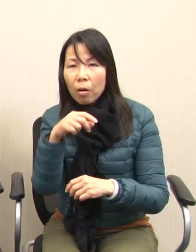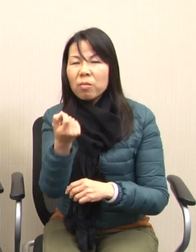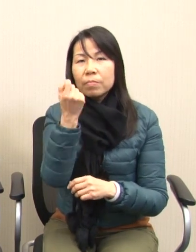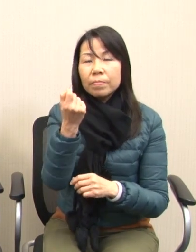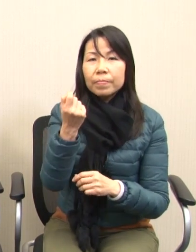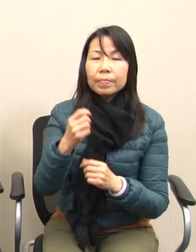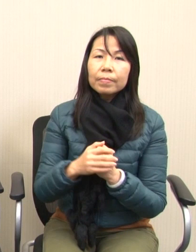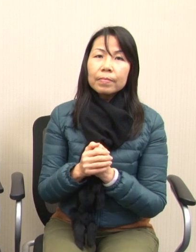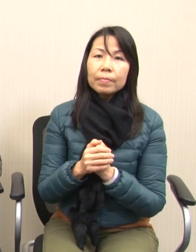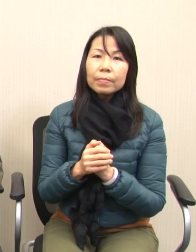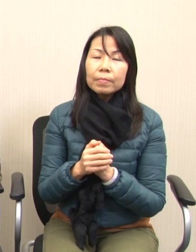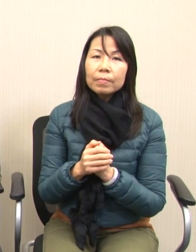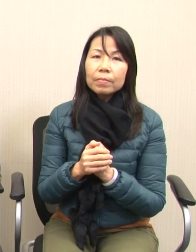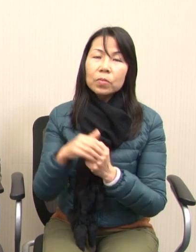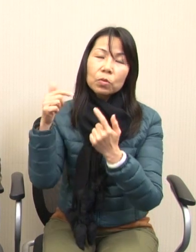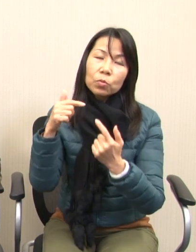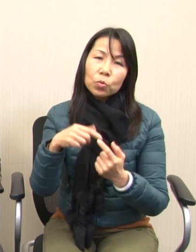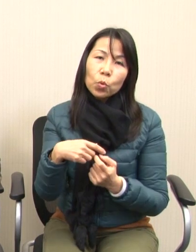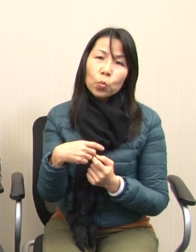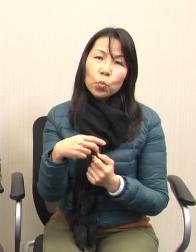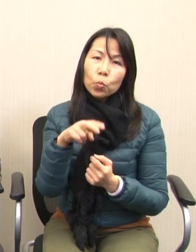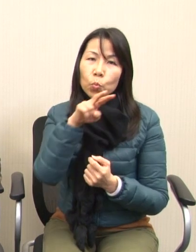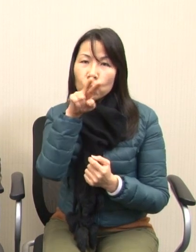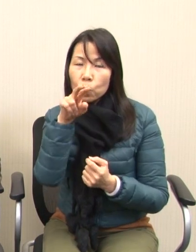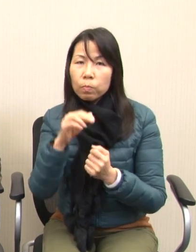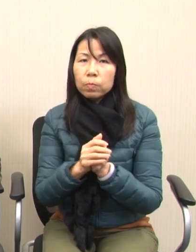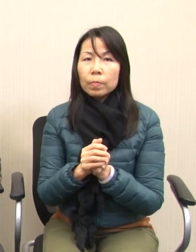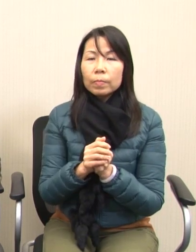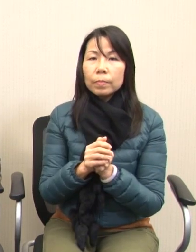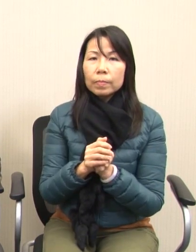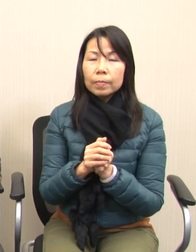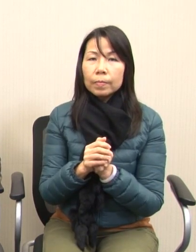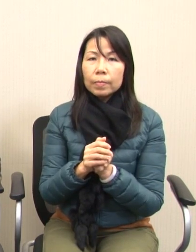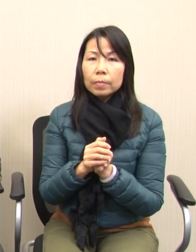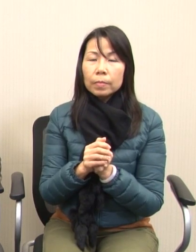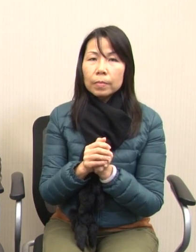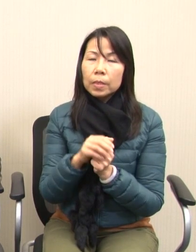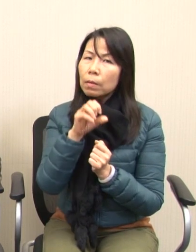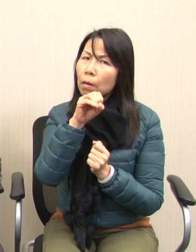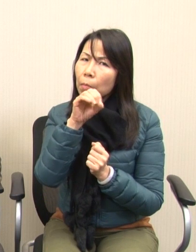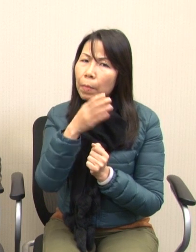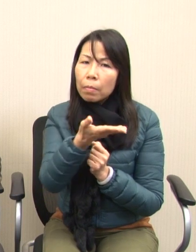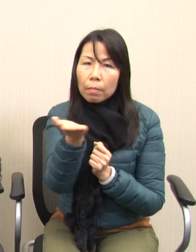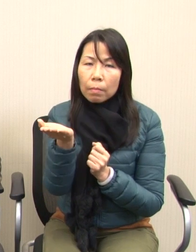咁嘅一路咁幾萬嗱，好簡單咁講，我要問各位。